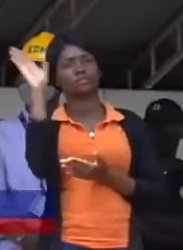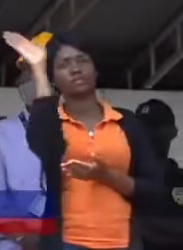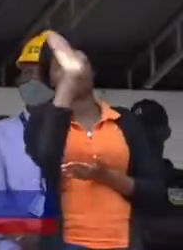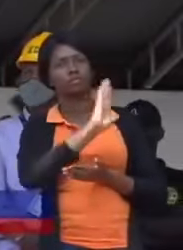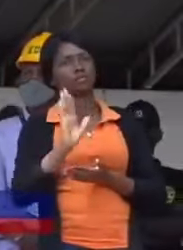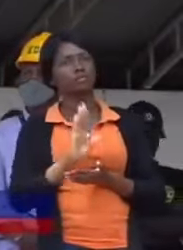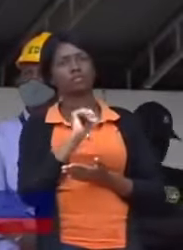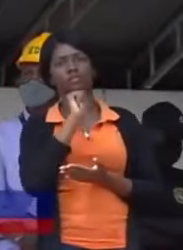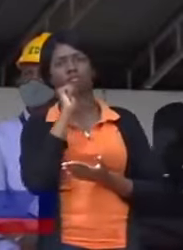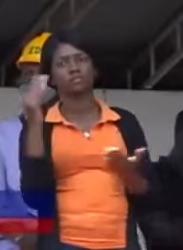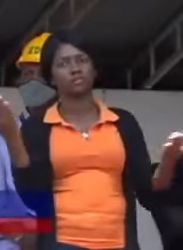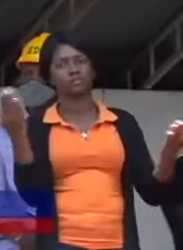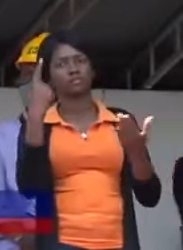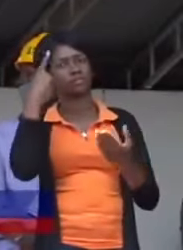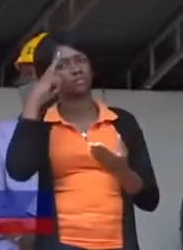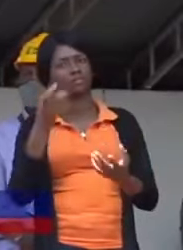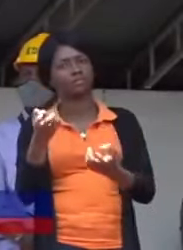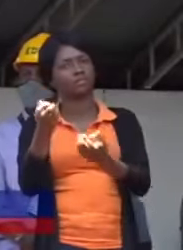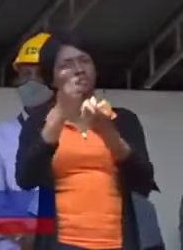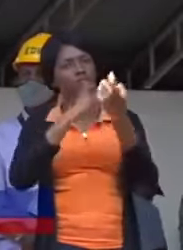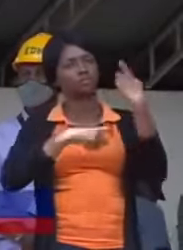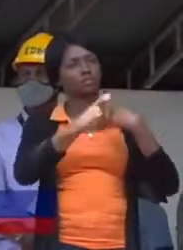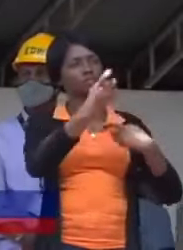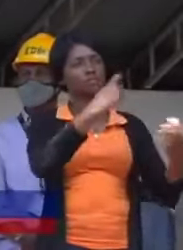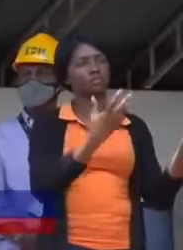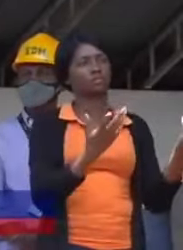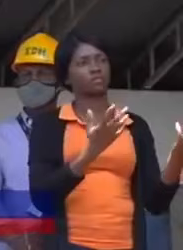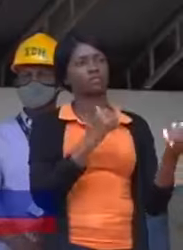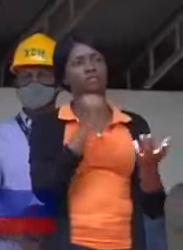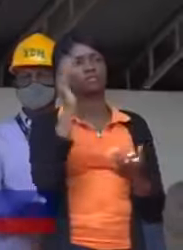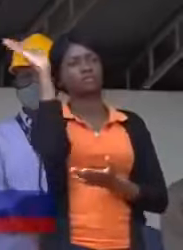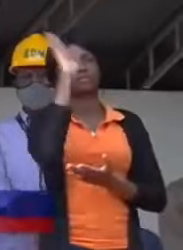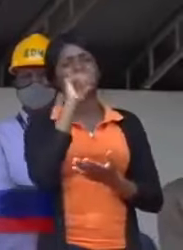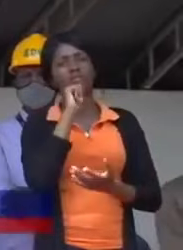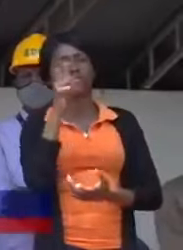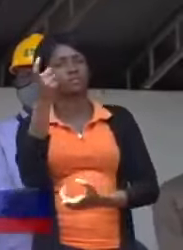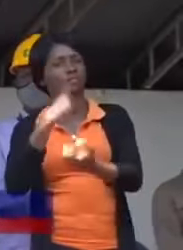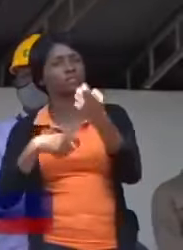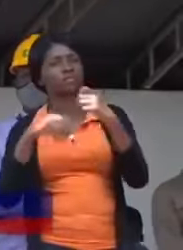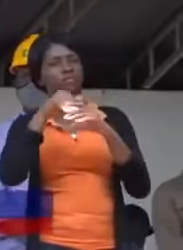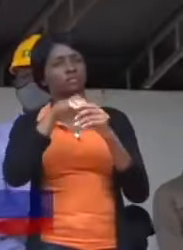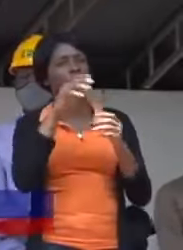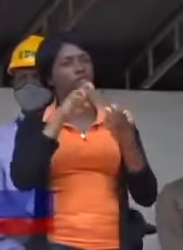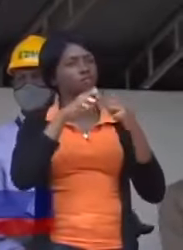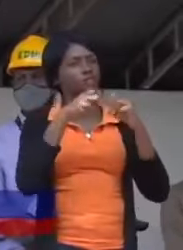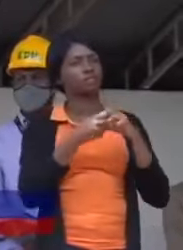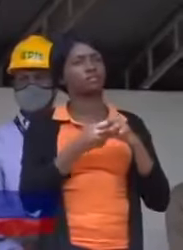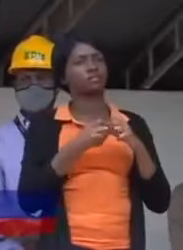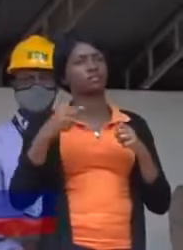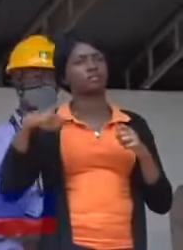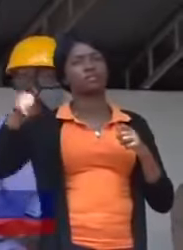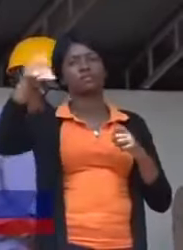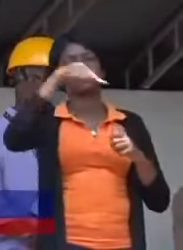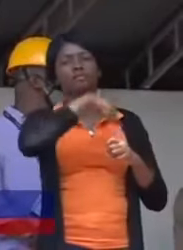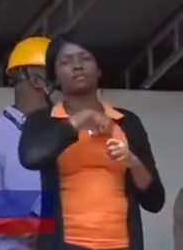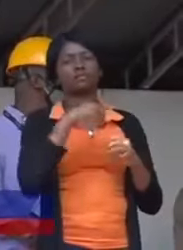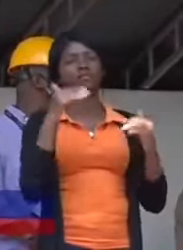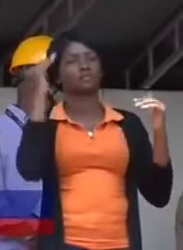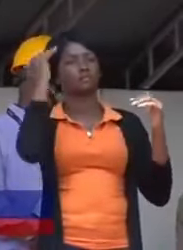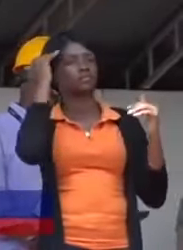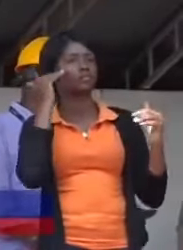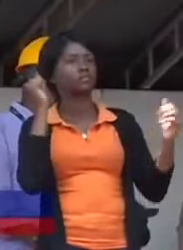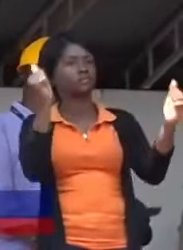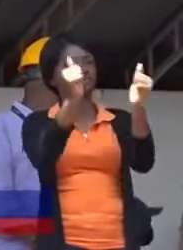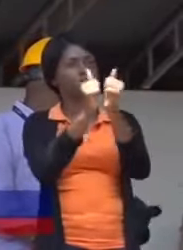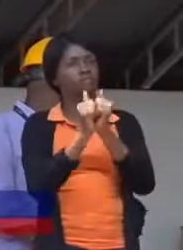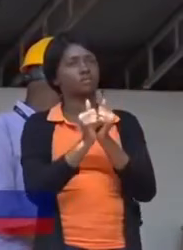Personne ne peut pas pour venir retirer nous. Personne ne peut pas pour retirer nous dans le problème. Nous. C'est nous-mêmes qui pouvons mettre tête nous